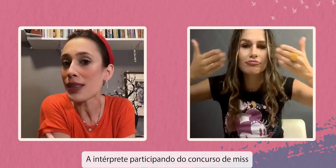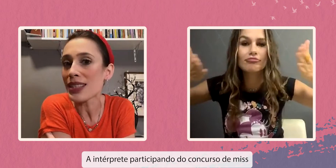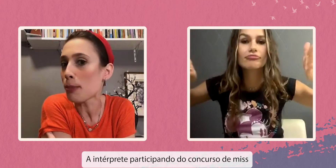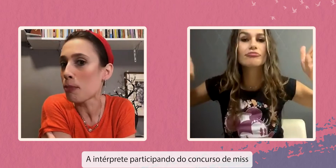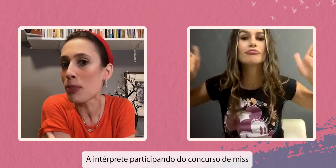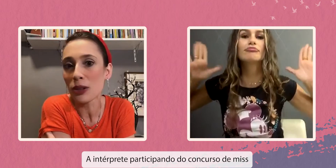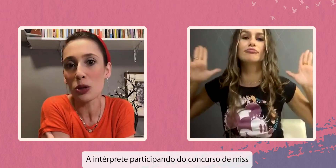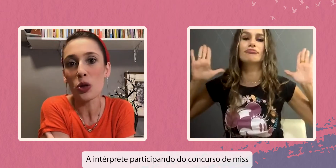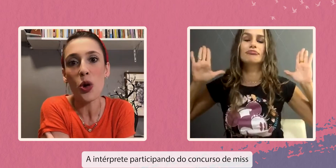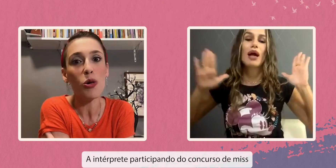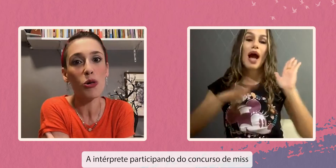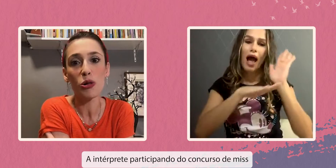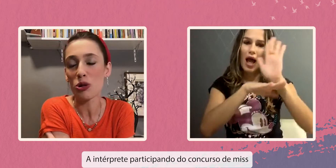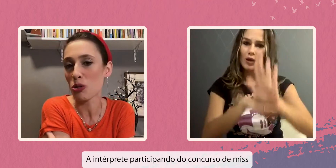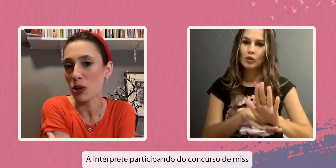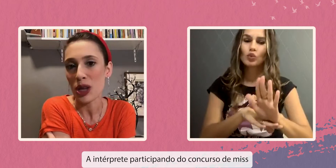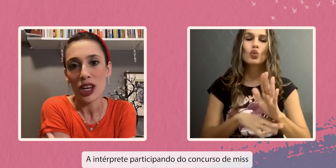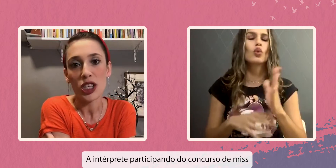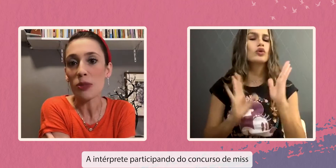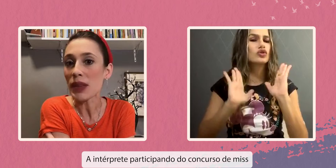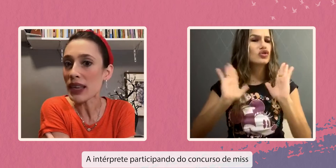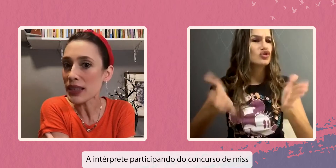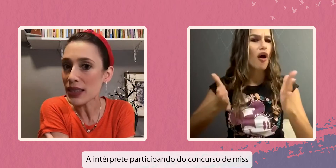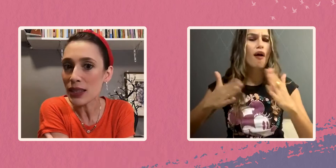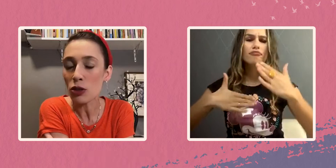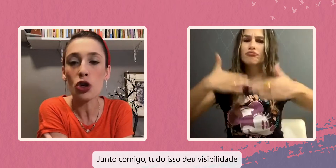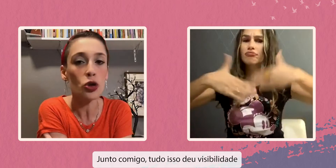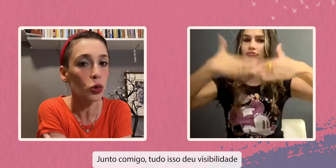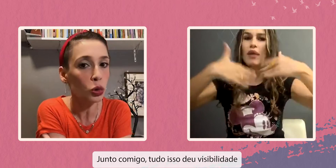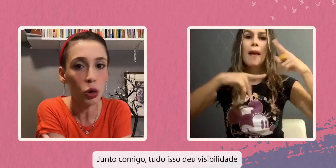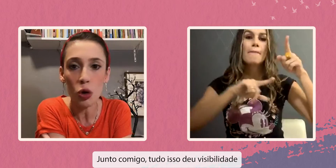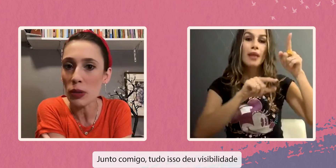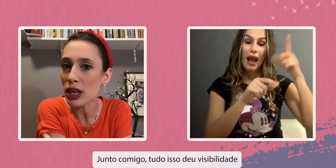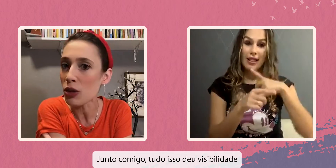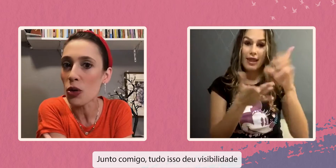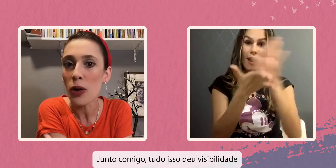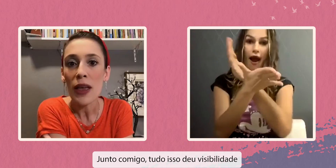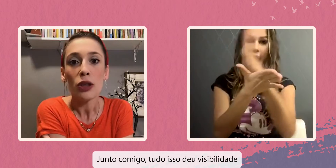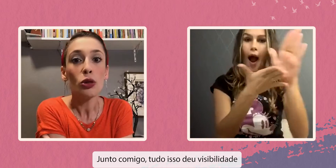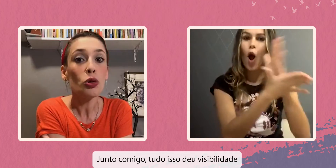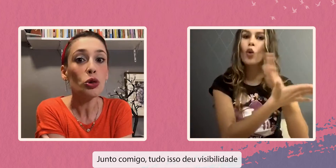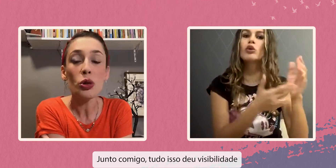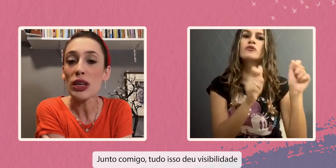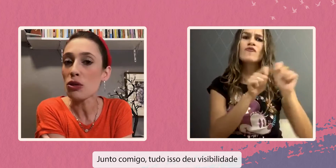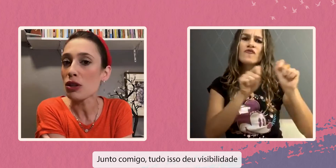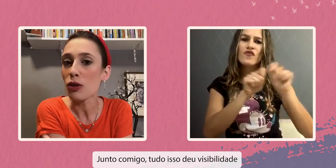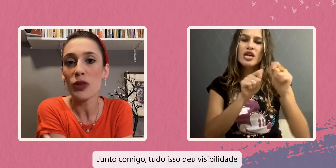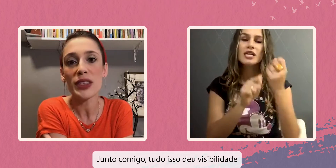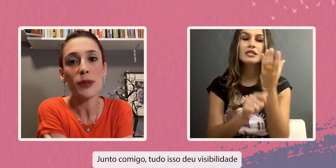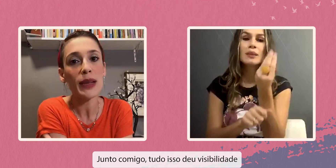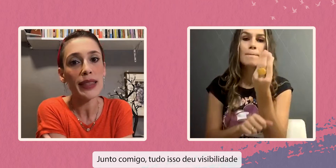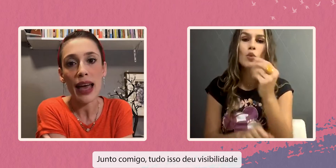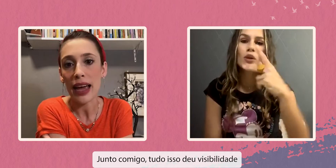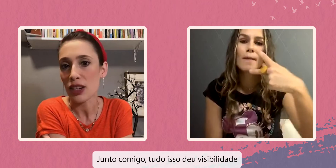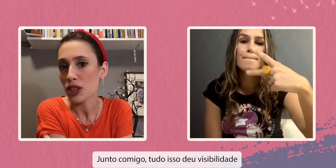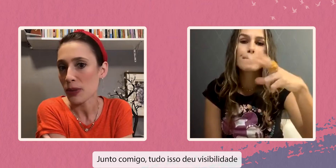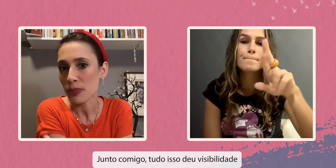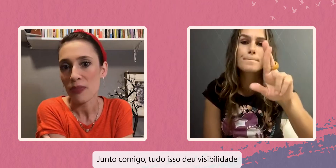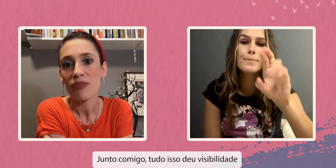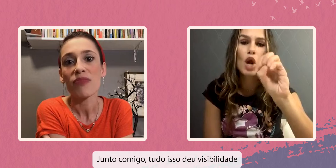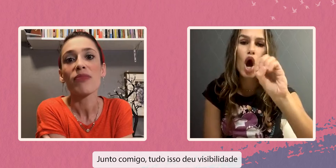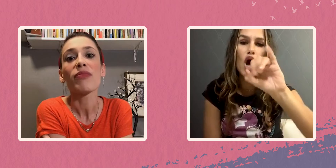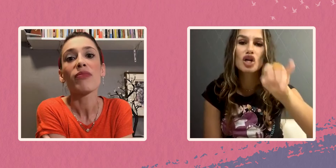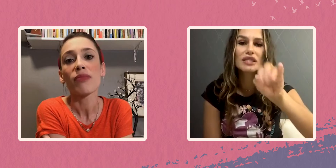intérprete participando do concurso de Miss junto comigo, tudo isso deu